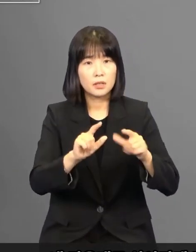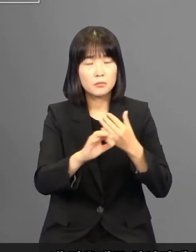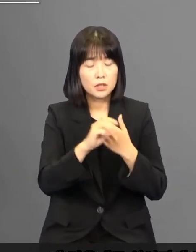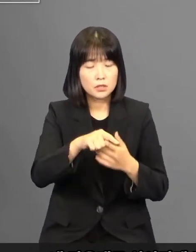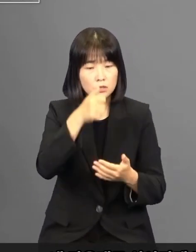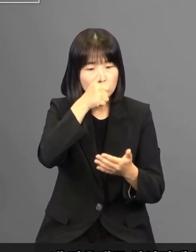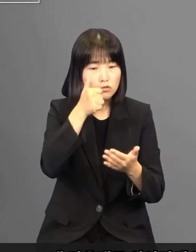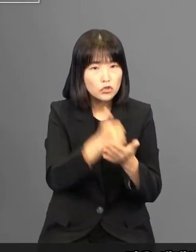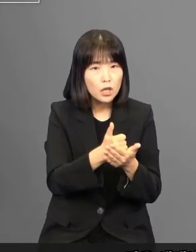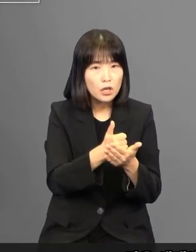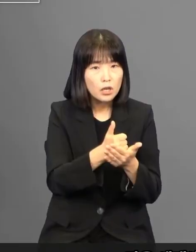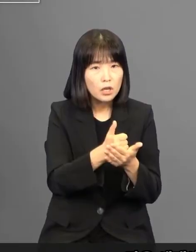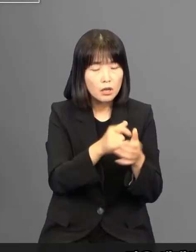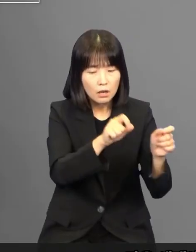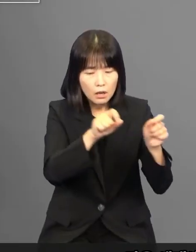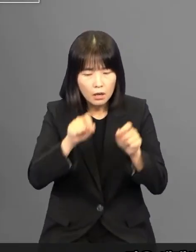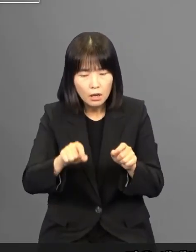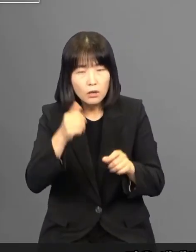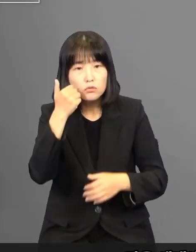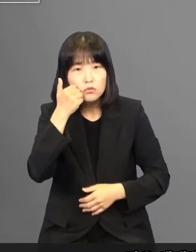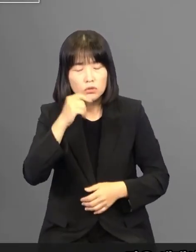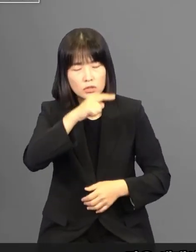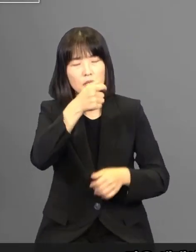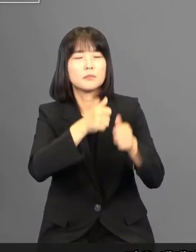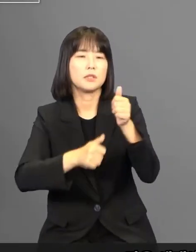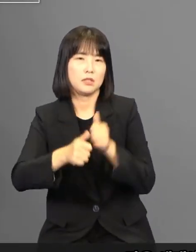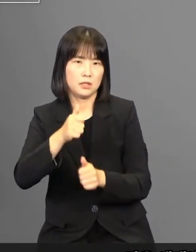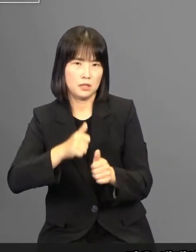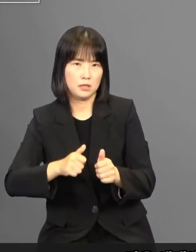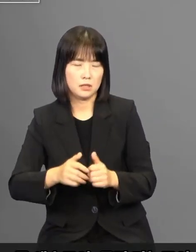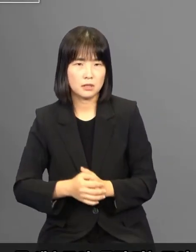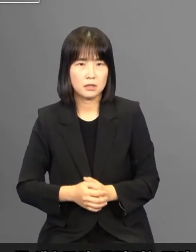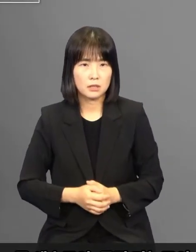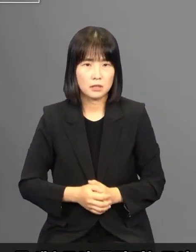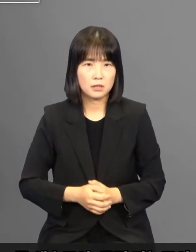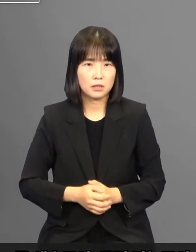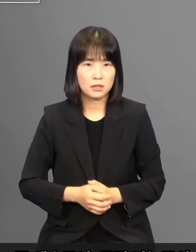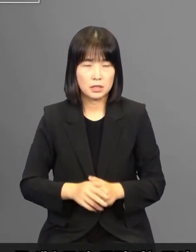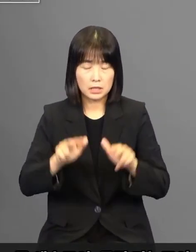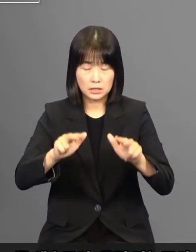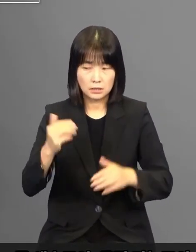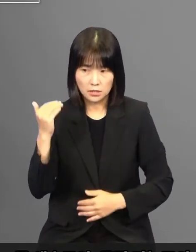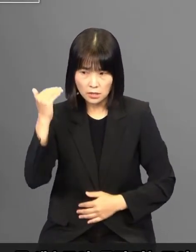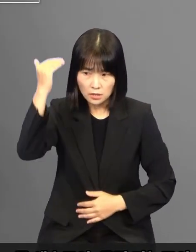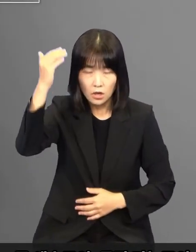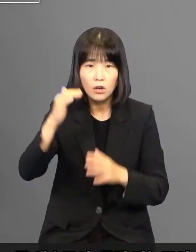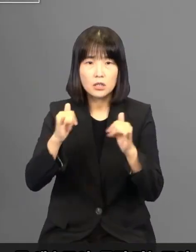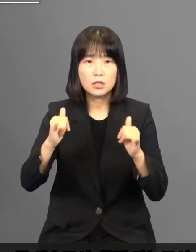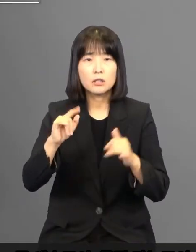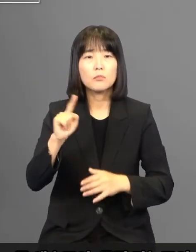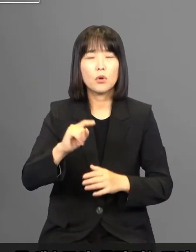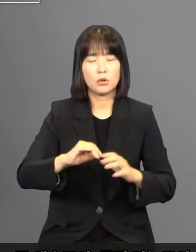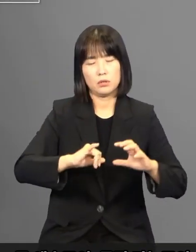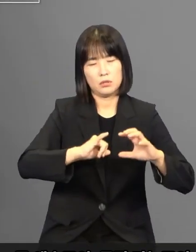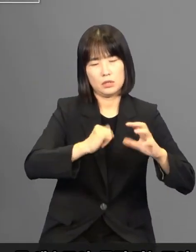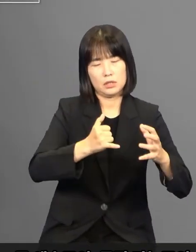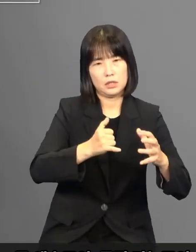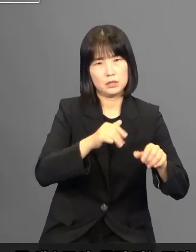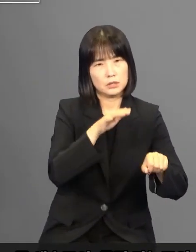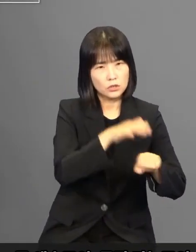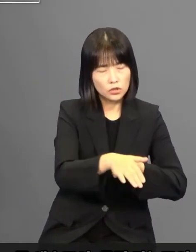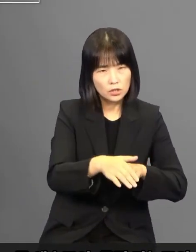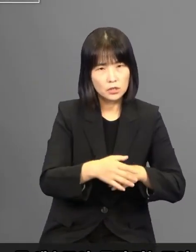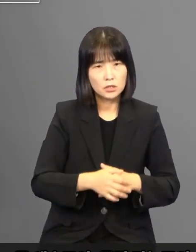죄가 누구에게 가요? 다음 세대에게. 이 세대의 거인들, 즉 세속주의, 물질 만능주의,